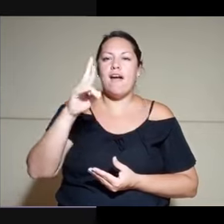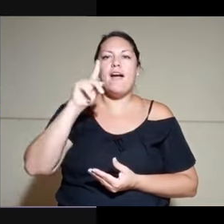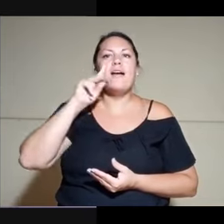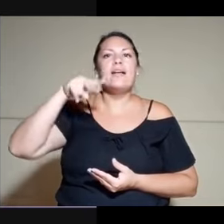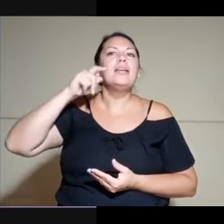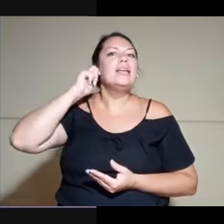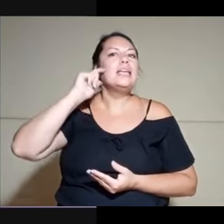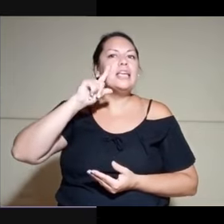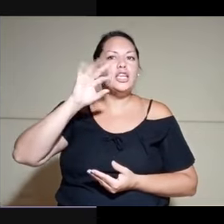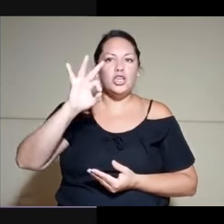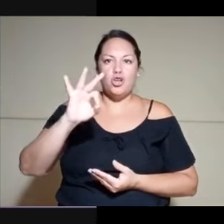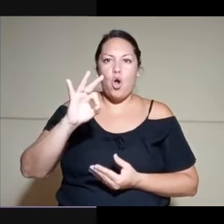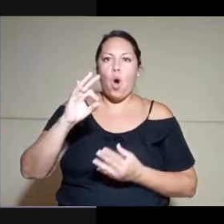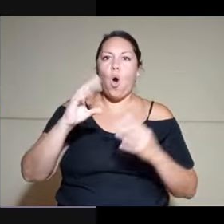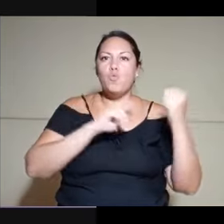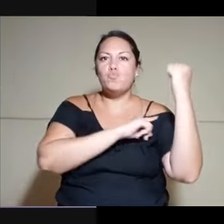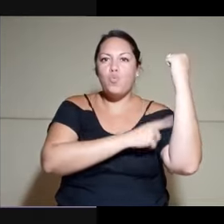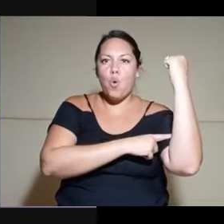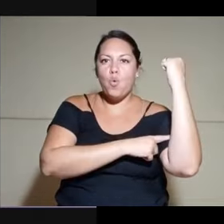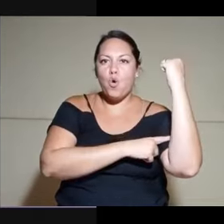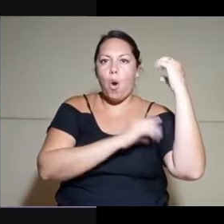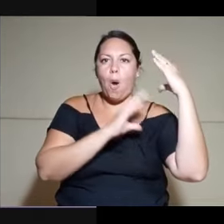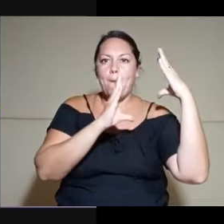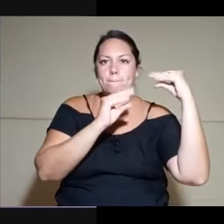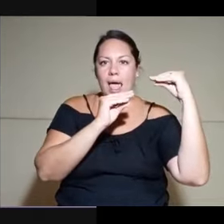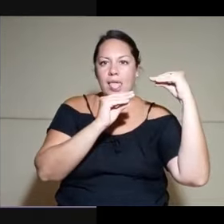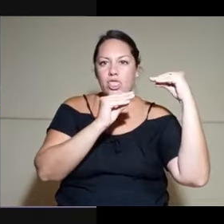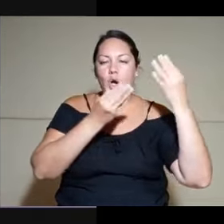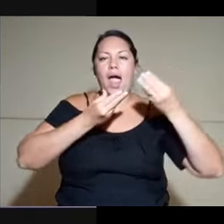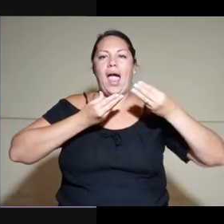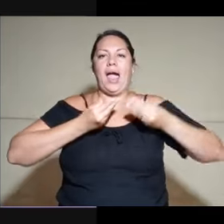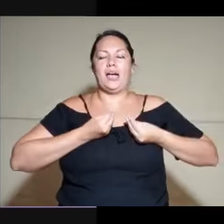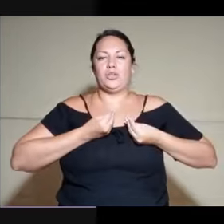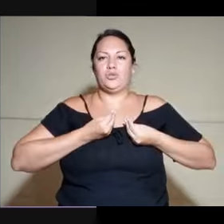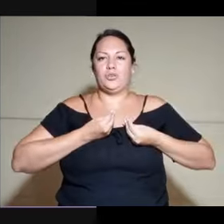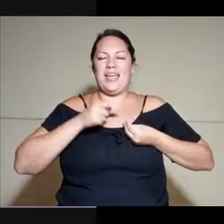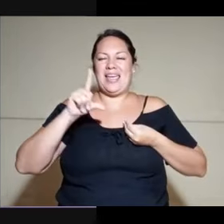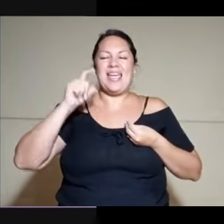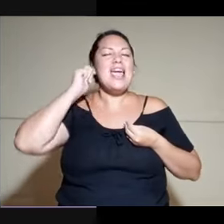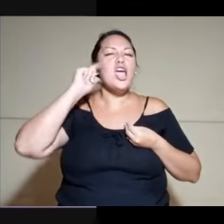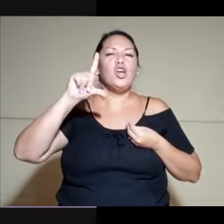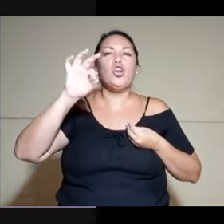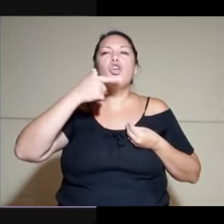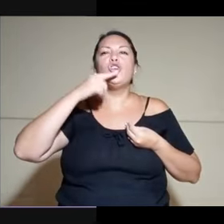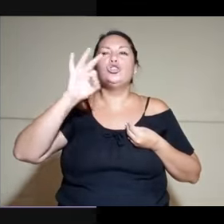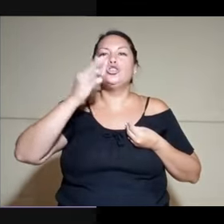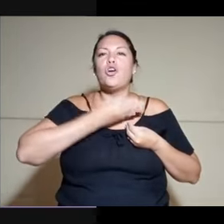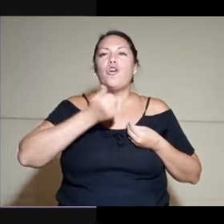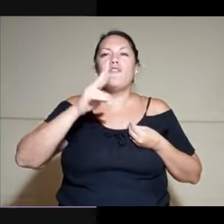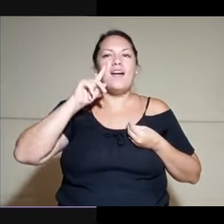el glosofaringio a través de las fibras motoras sobre estos músculos que forman el paladar